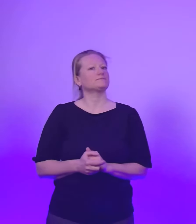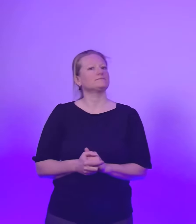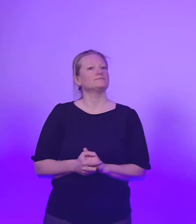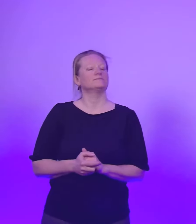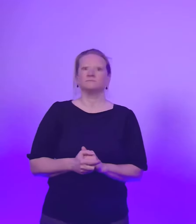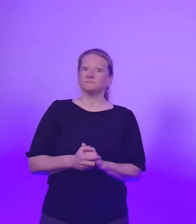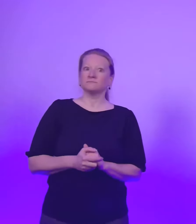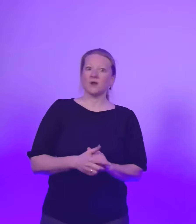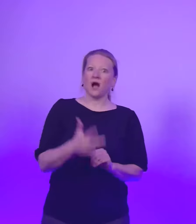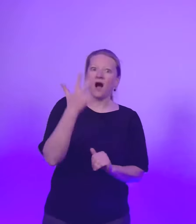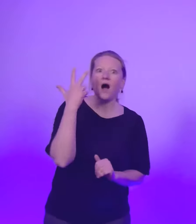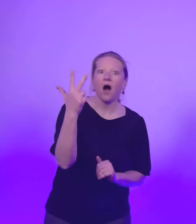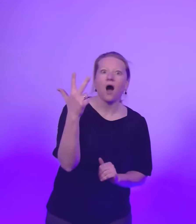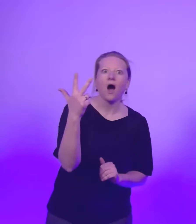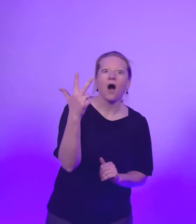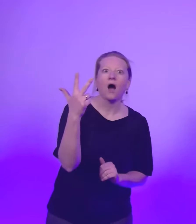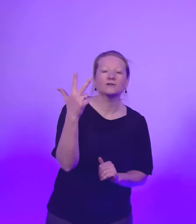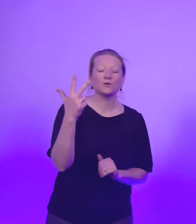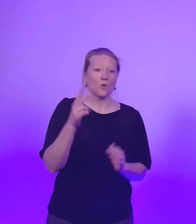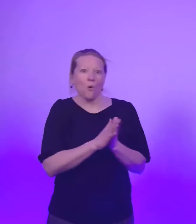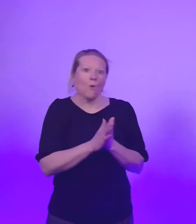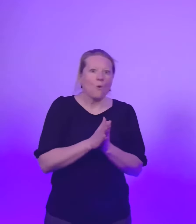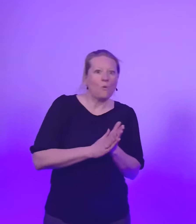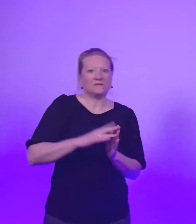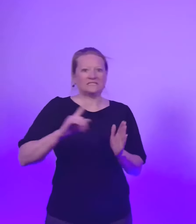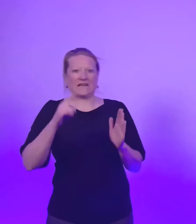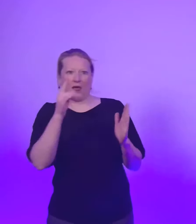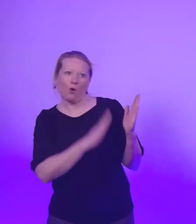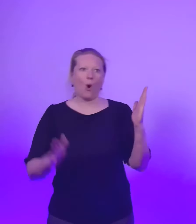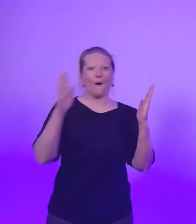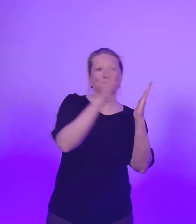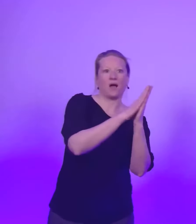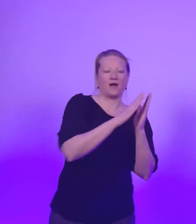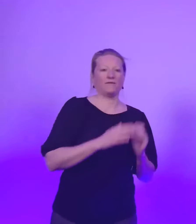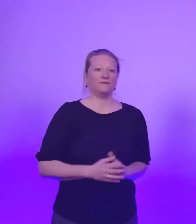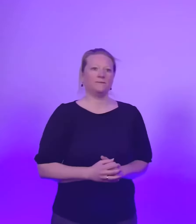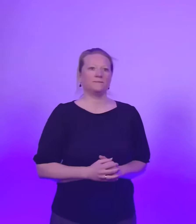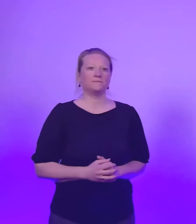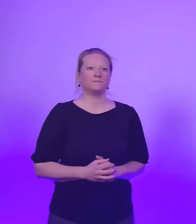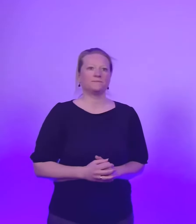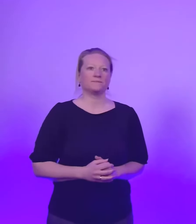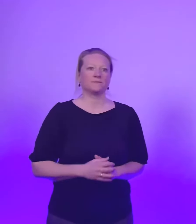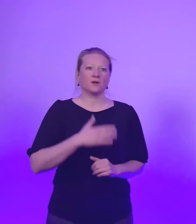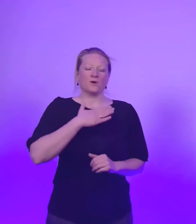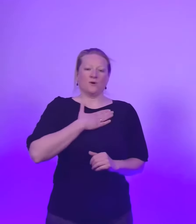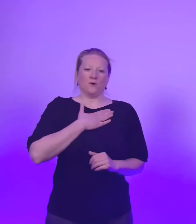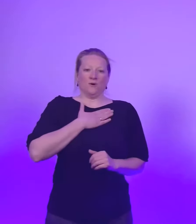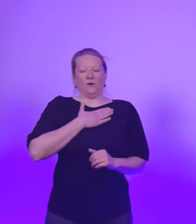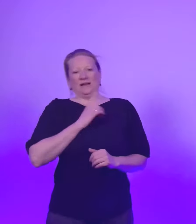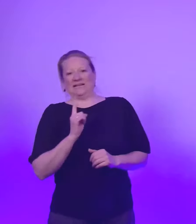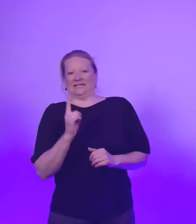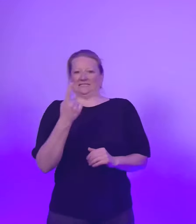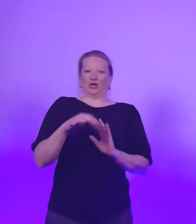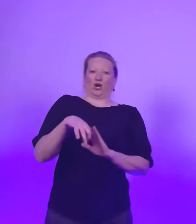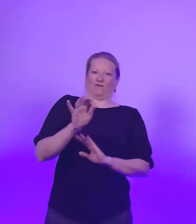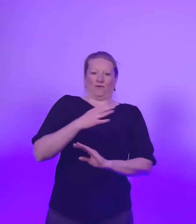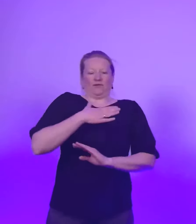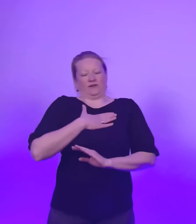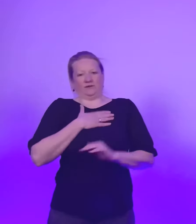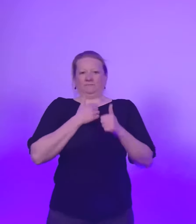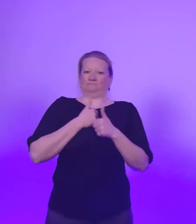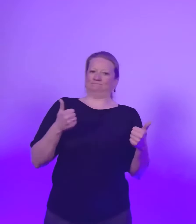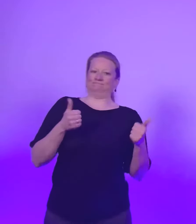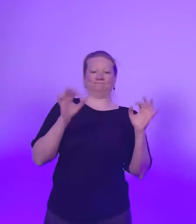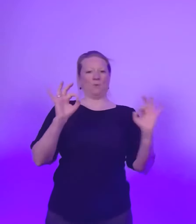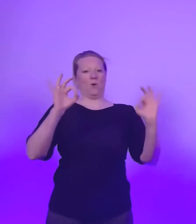Een 8! Een 8! Pak nou, hem snel erop, Olly! Kijk of die erin zit. Oh, gelukkig! De eerste hebben we vast, Sofietje. Mooi! Hartstikke